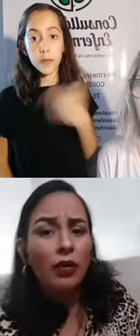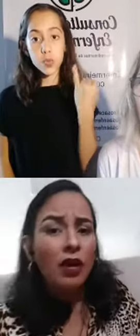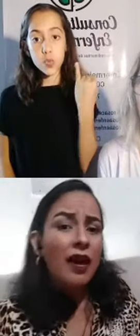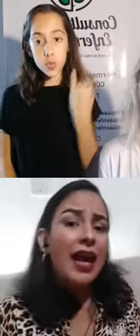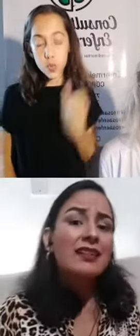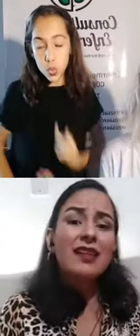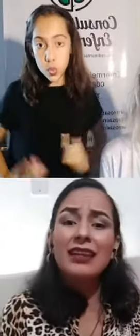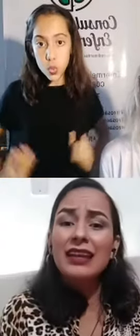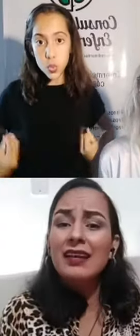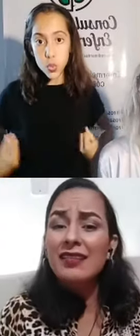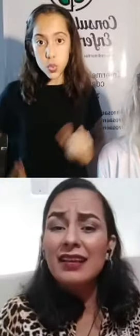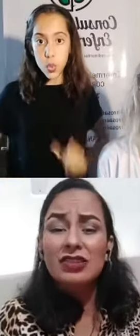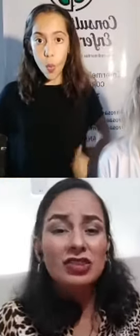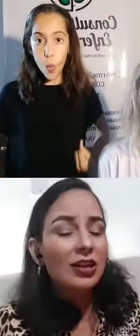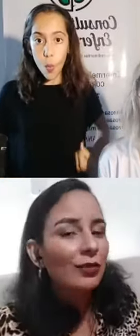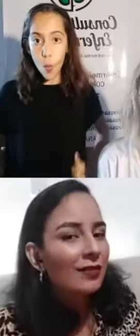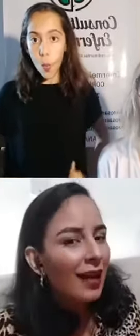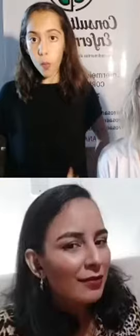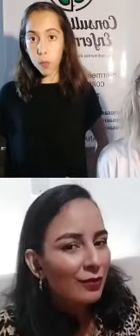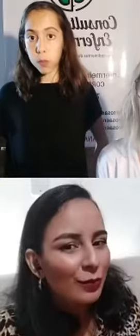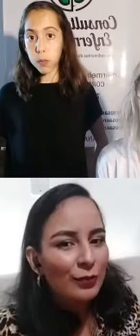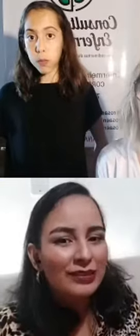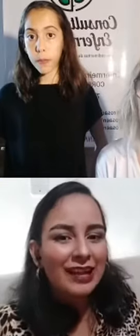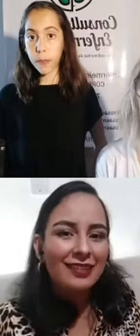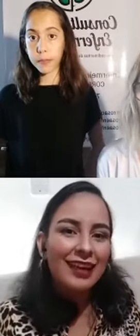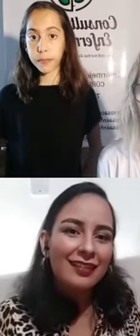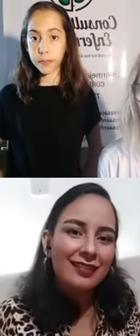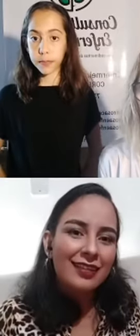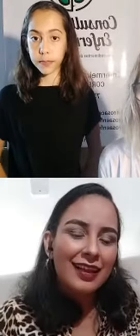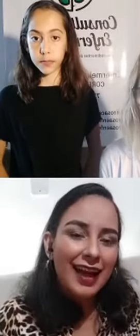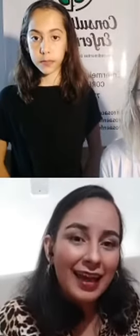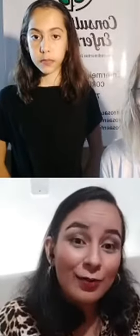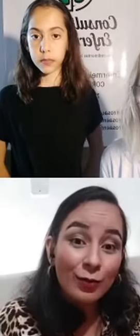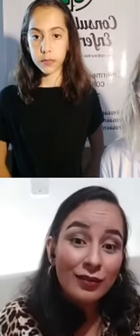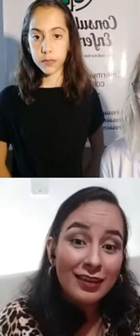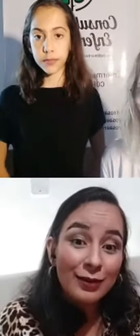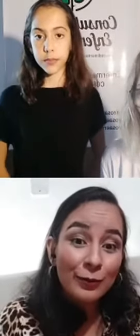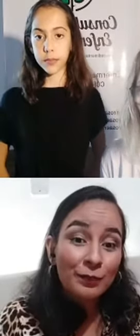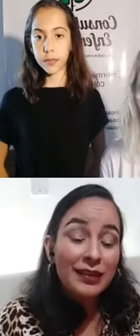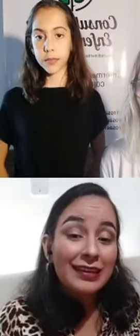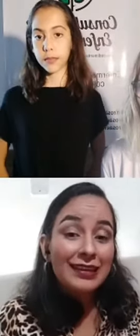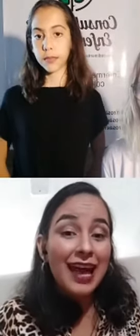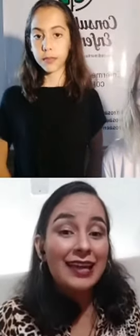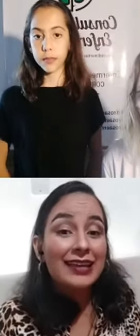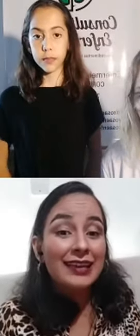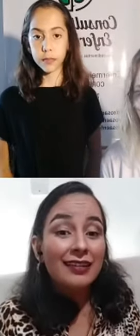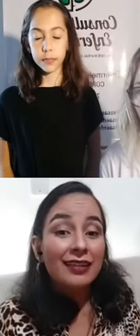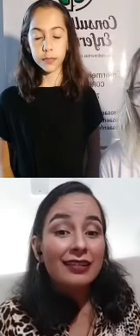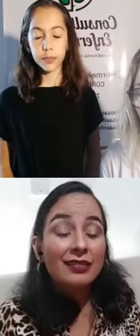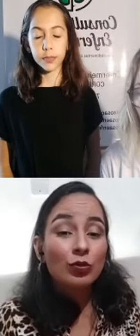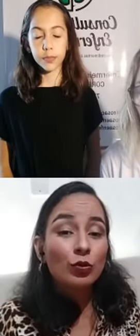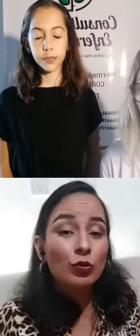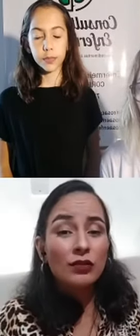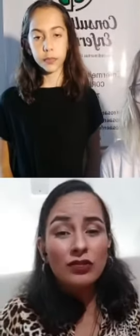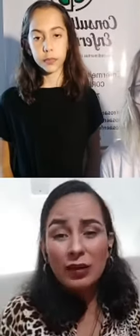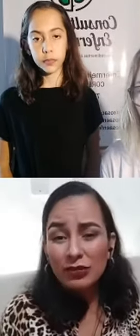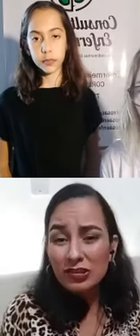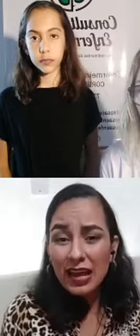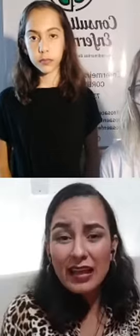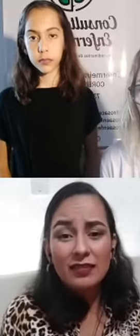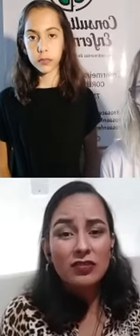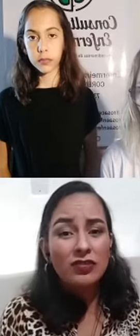coração. Essas crianças, a gente não sabe as comorbidades que elas carregam consigo. E aí, tudo isso